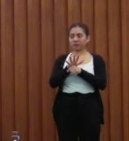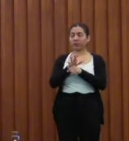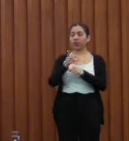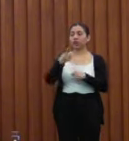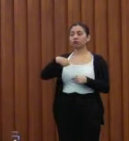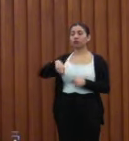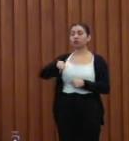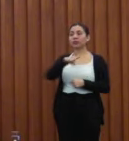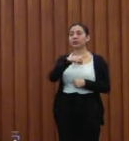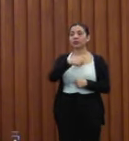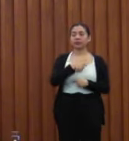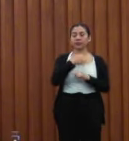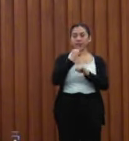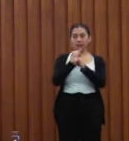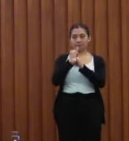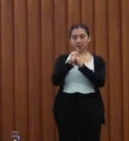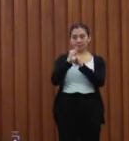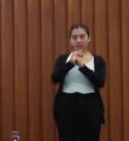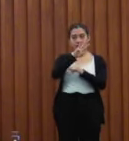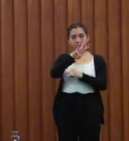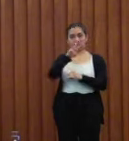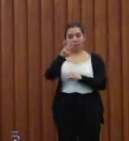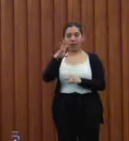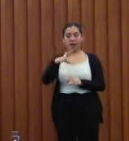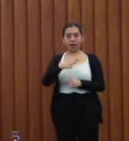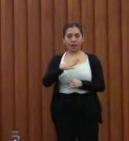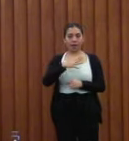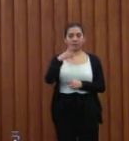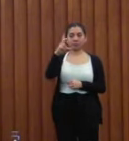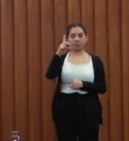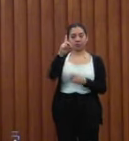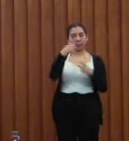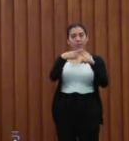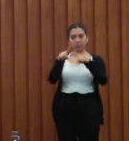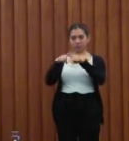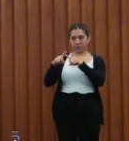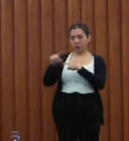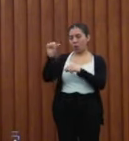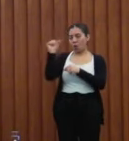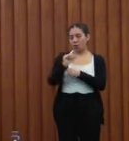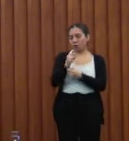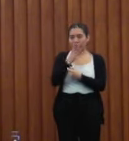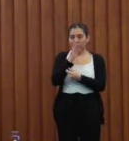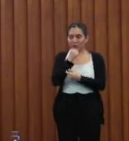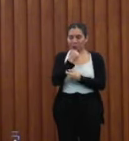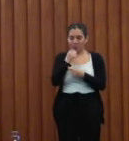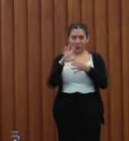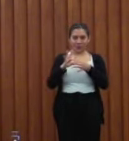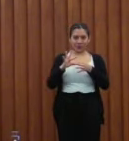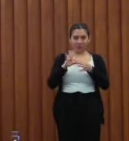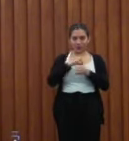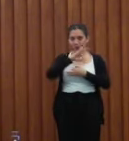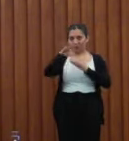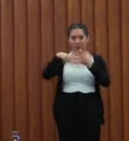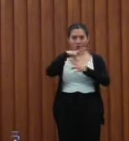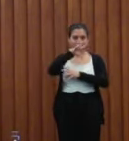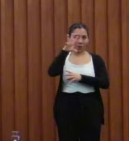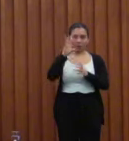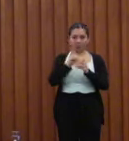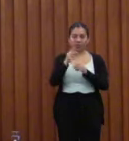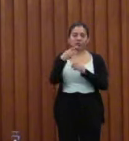tiene cerca de 30 variables, no se las voy a presentar todas, aquí les voy a presentar nada más un resumen